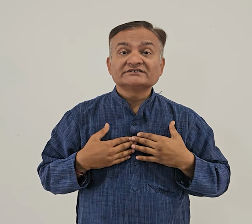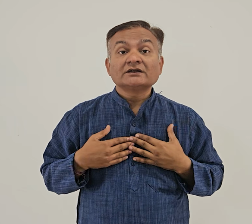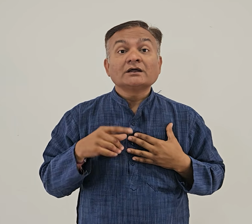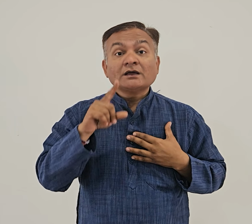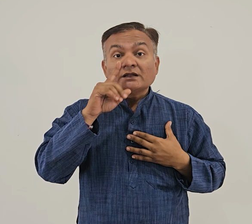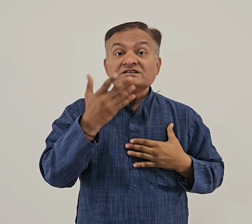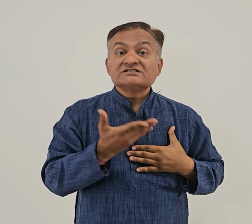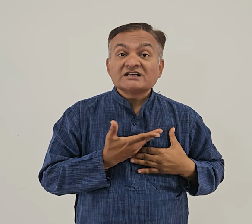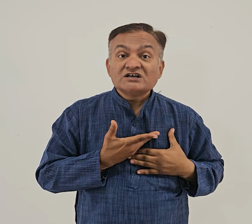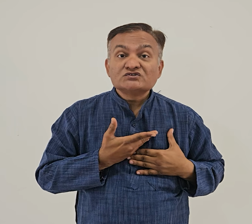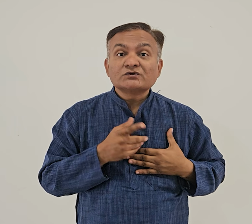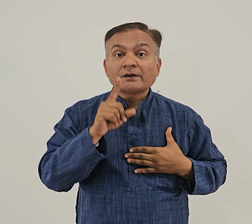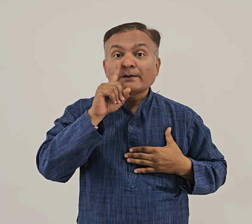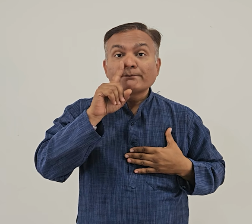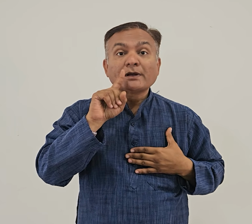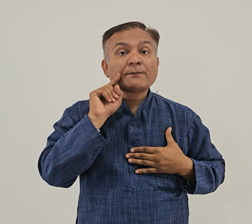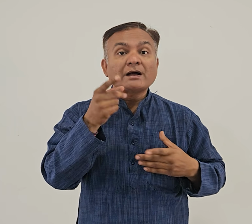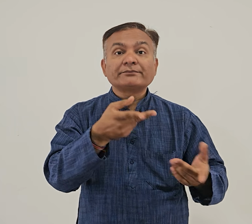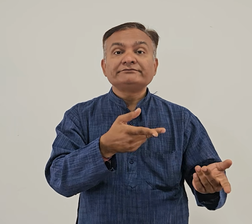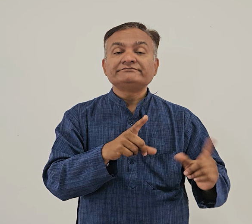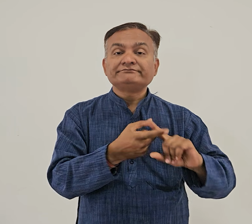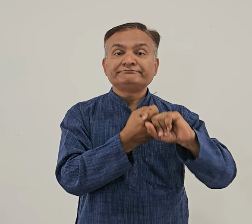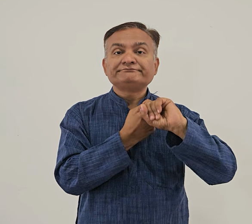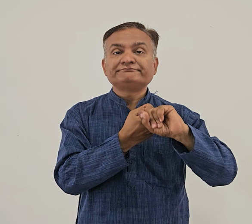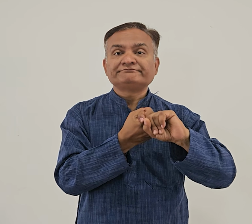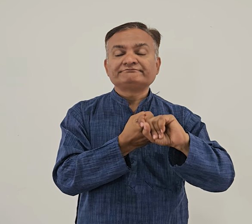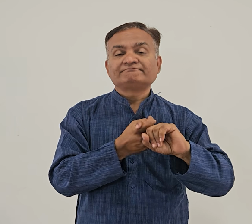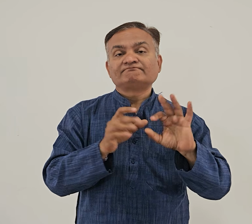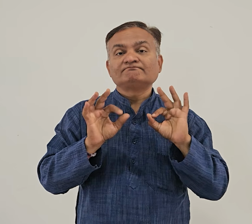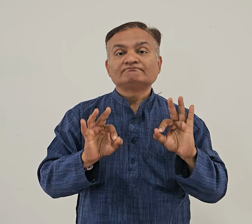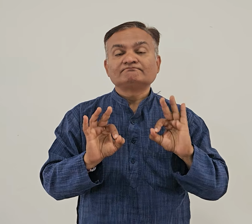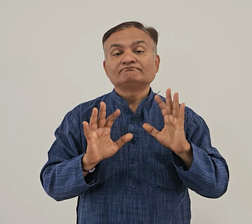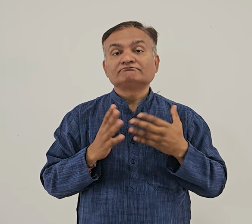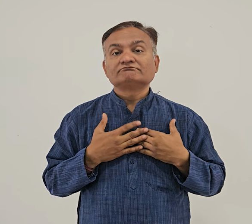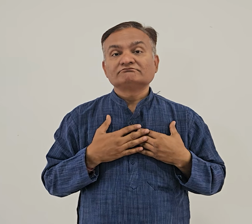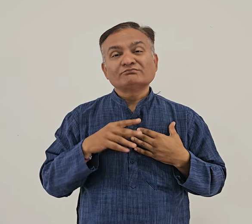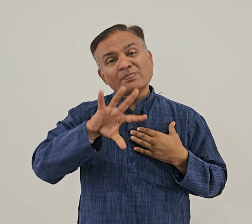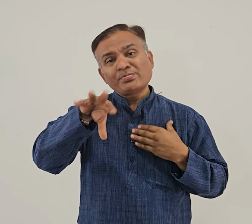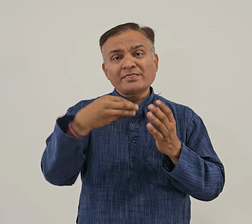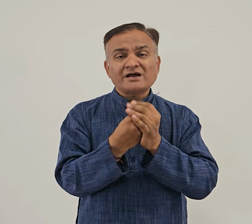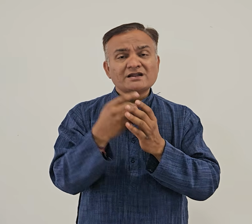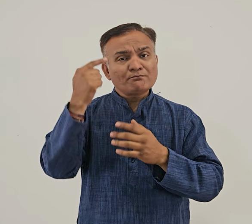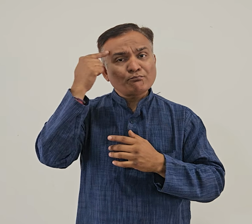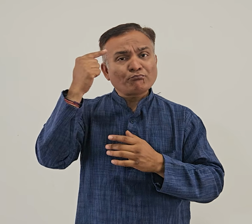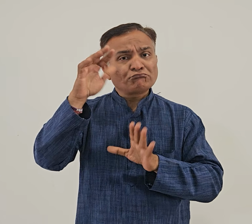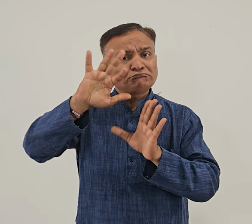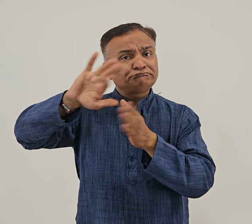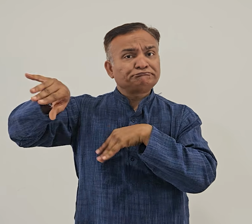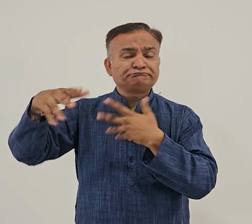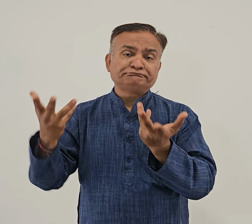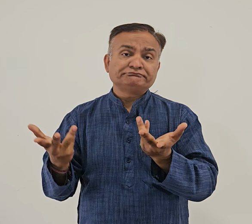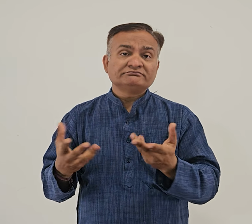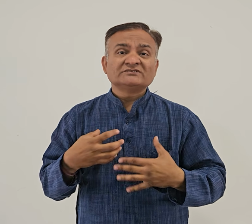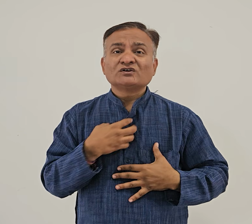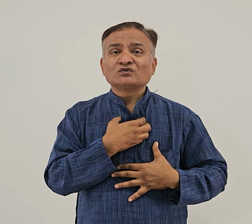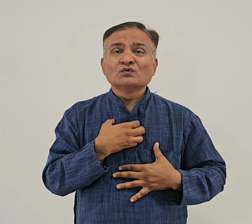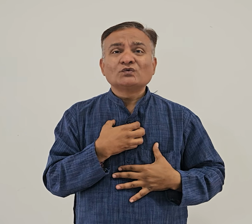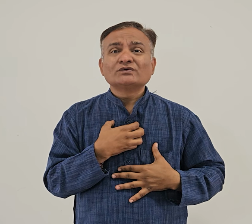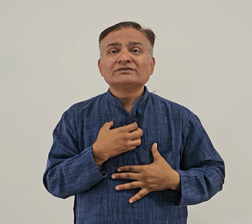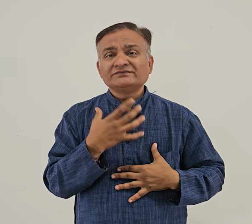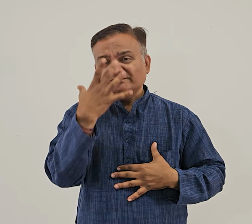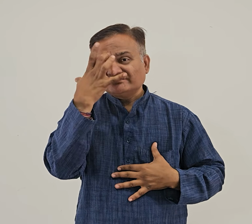છે સાસુઓમાંથી. આ સમજણને પોતે એડાપ્ટ કરીને કેટલા એના ફેરફાર થઈ જાય છે અને દુઃખ જેવું લાગતું જ નથી પછી